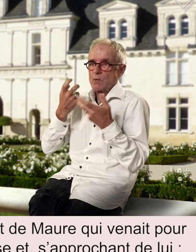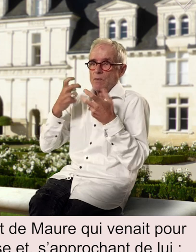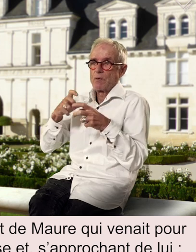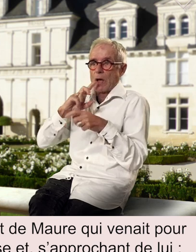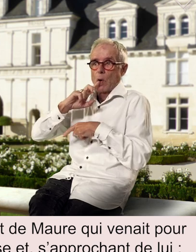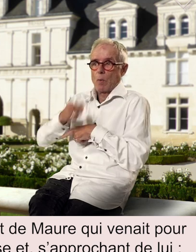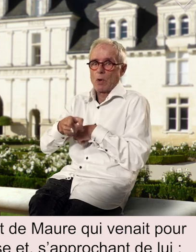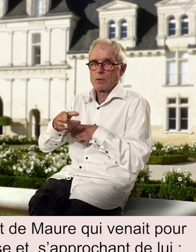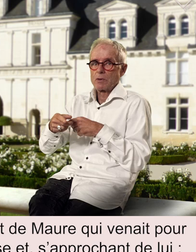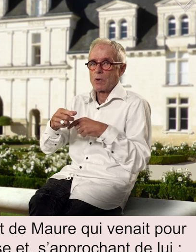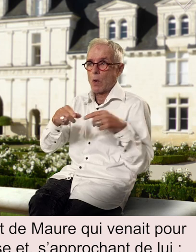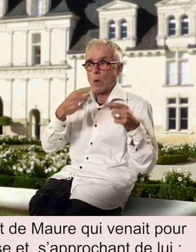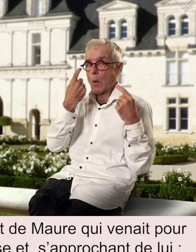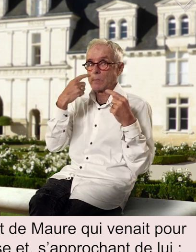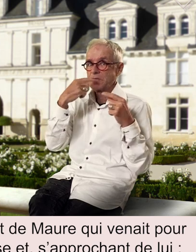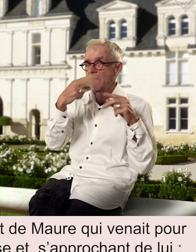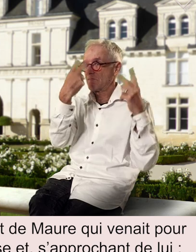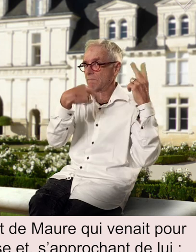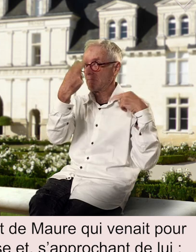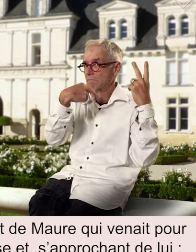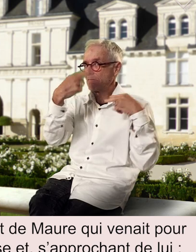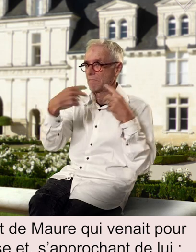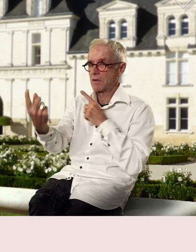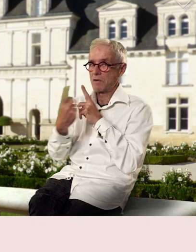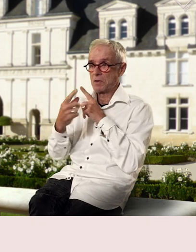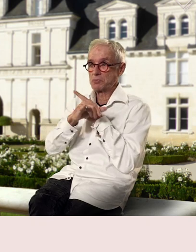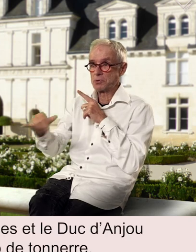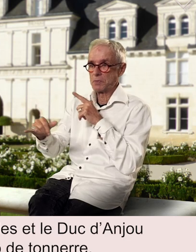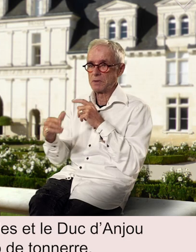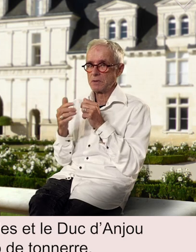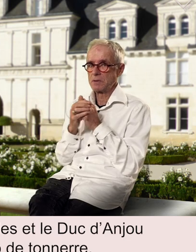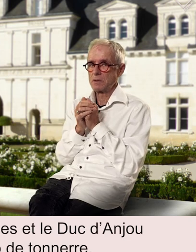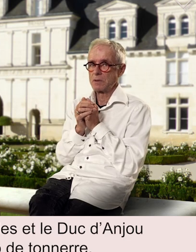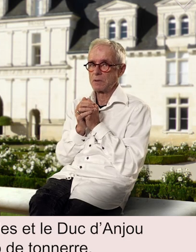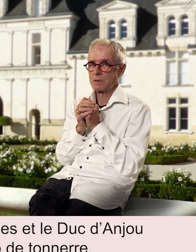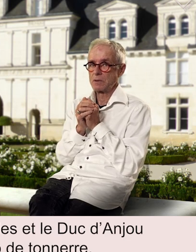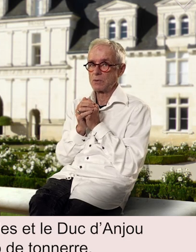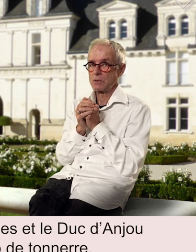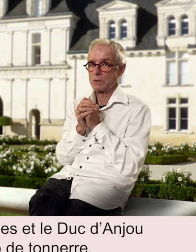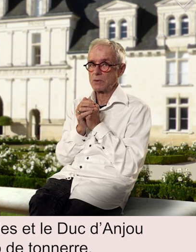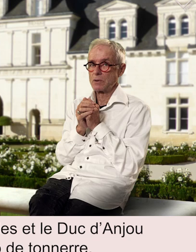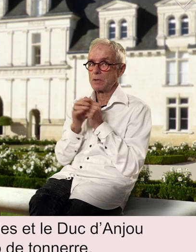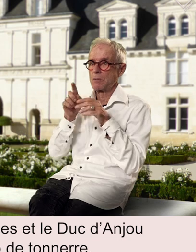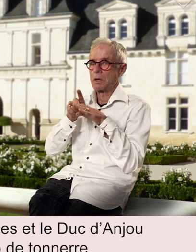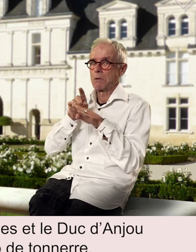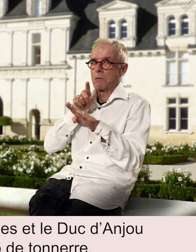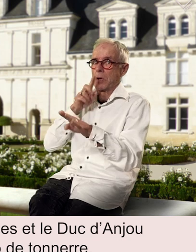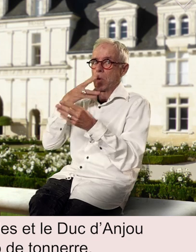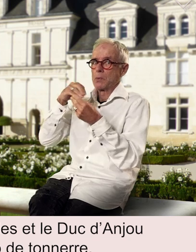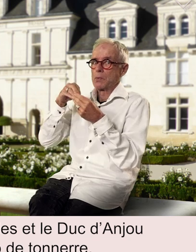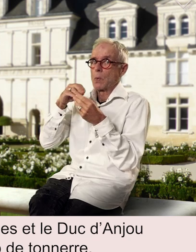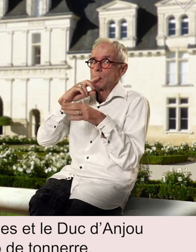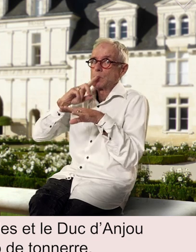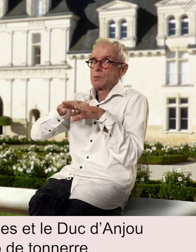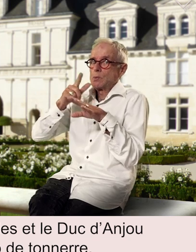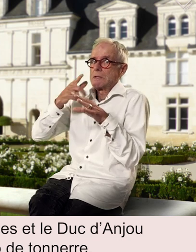vous l'ordonne. On m'observe, ne m'approchez plus. » Elle se retira sitôt qu'elle eut achevé ses paroles,